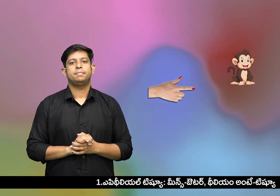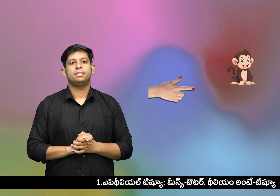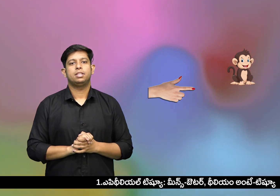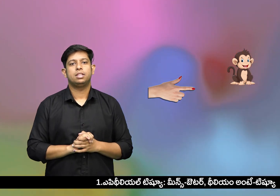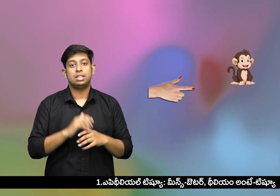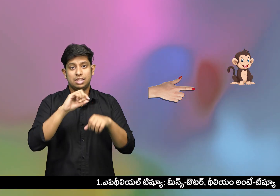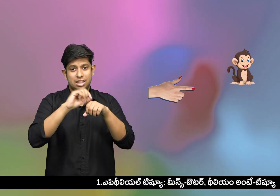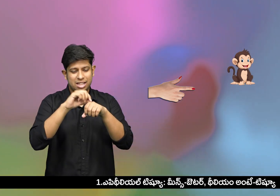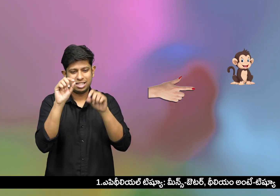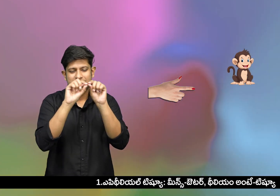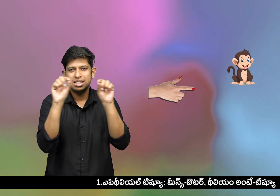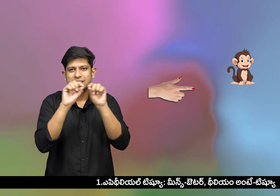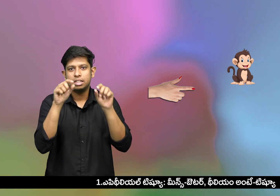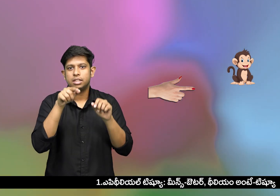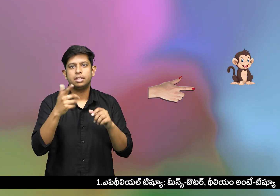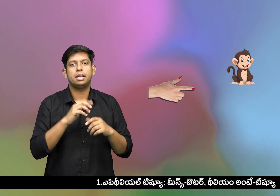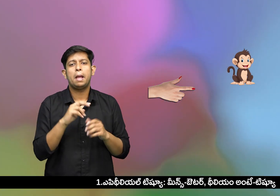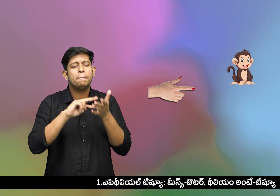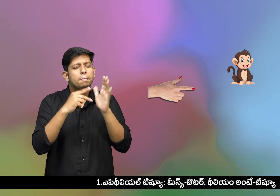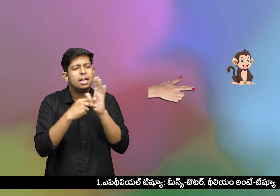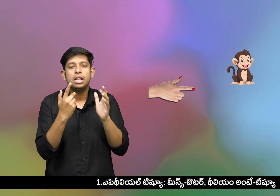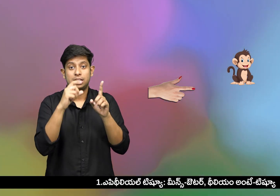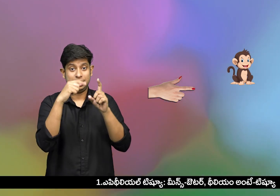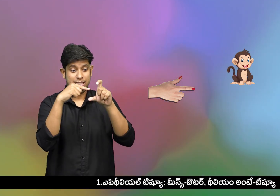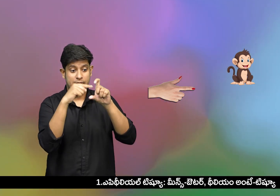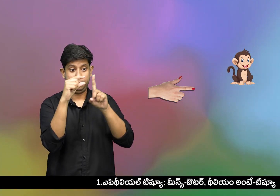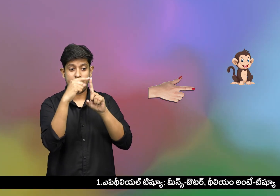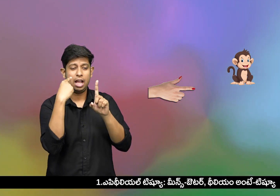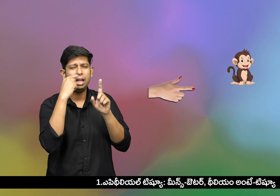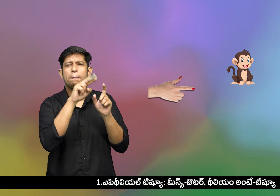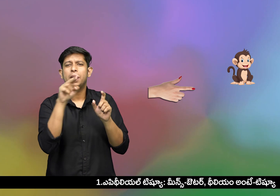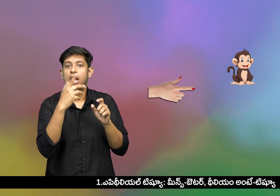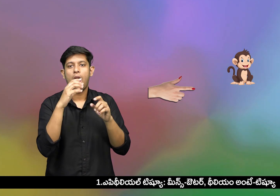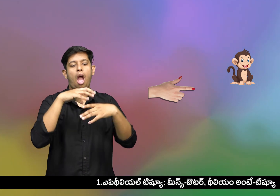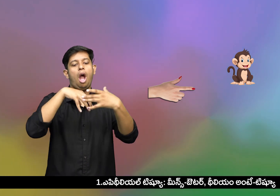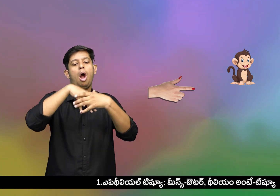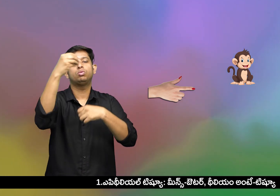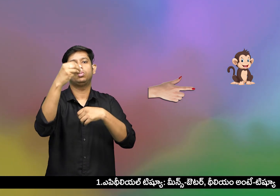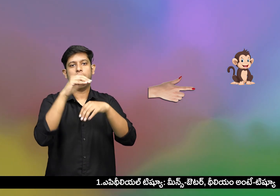1. ఎపిథీలియల్ టిష్యూ మీన్స్ ఔటర్, థీలియం అంటే టిష్యూ.